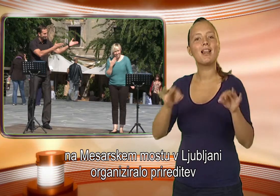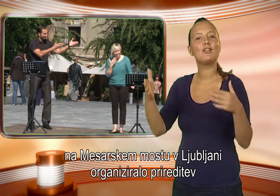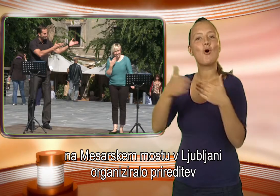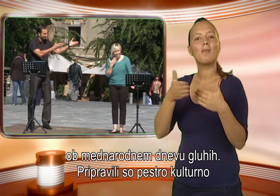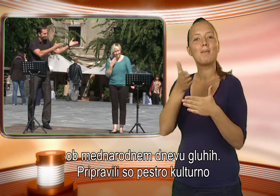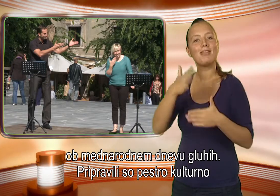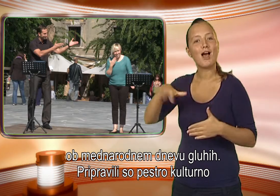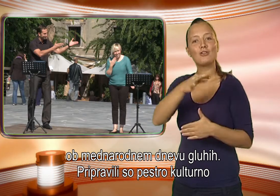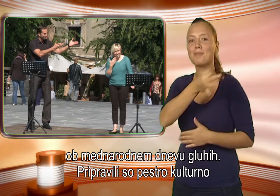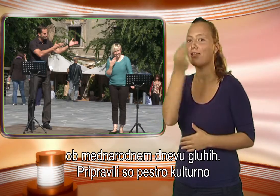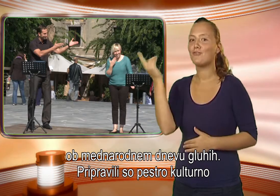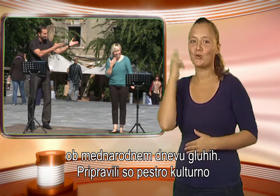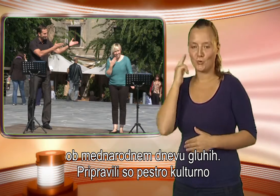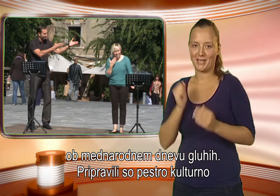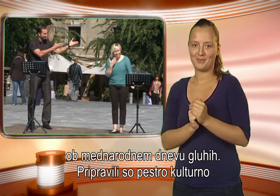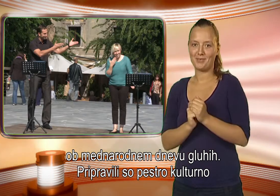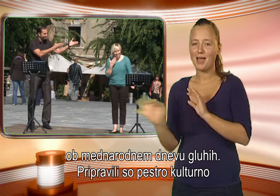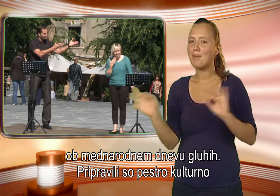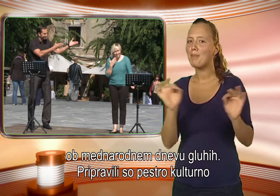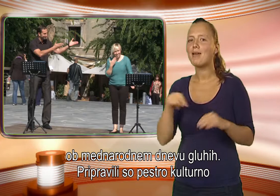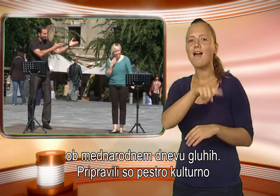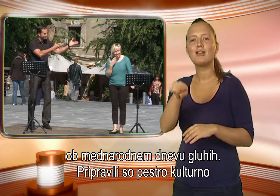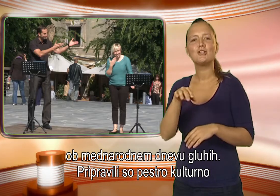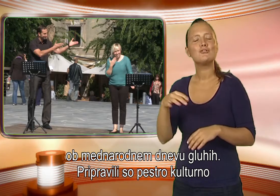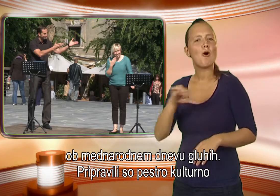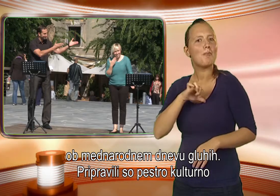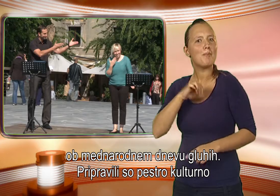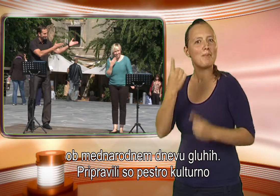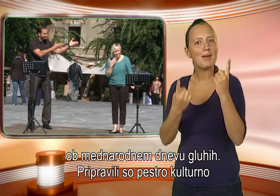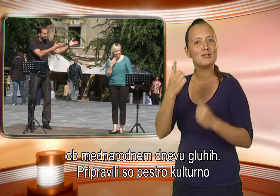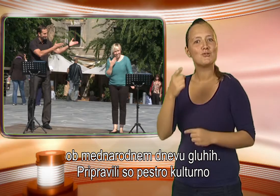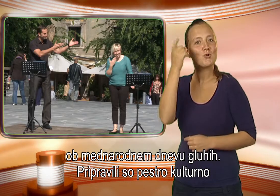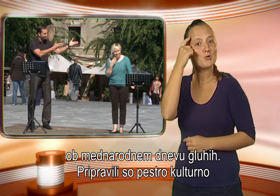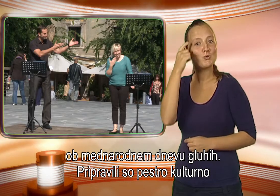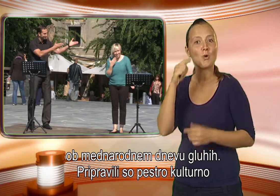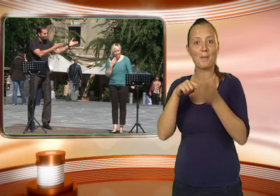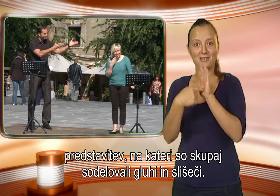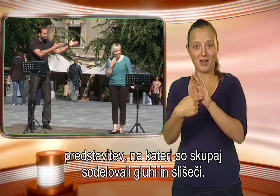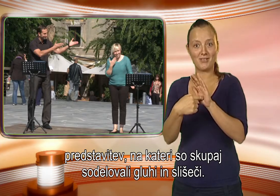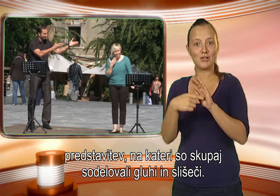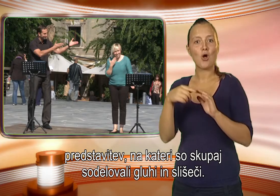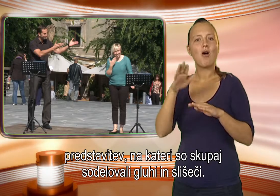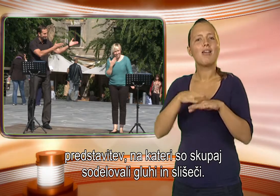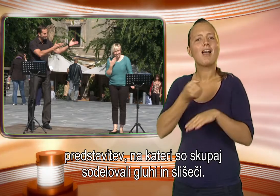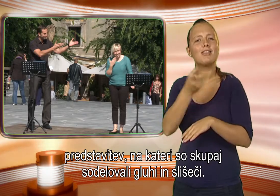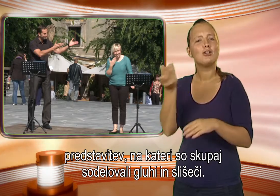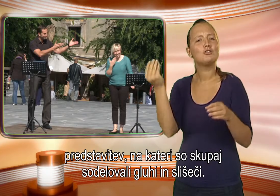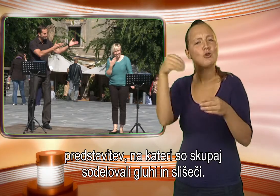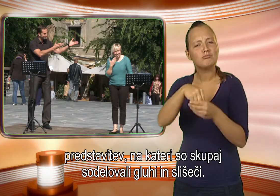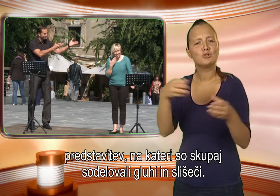prireditev ob Mednarodnem dnevu gluhih. Pripravili so pestro kulturno predstavitev, na kateri so skupaj sodelovali gluhi